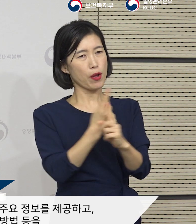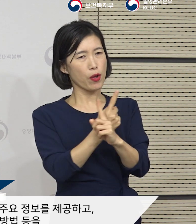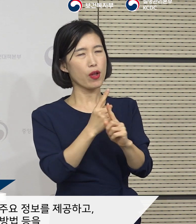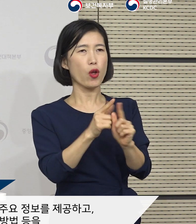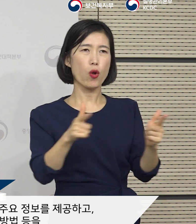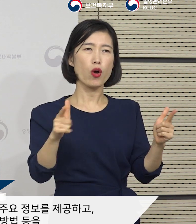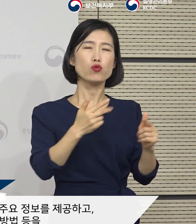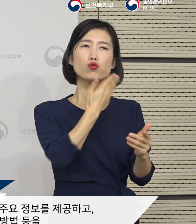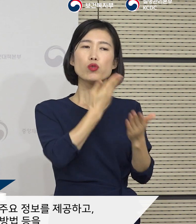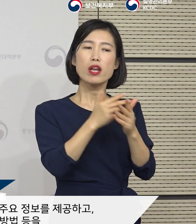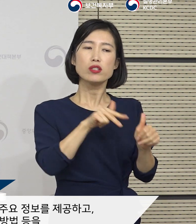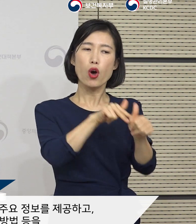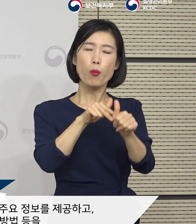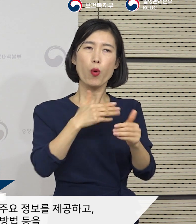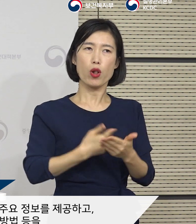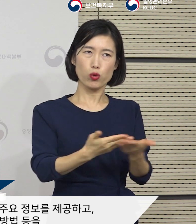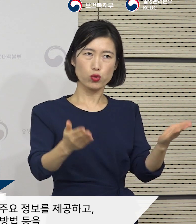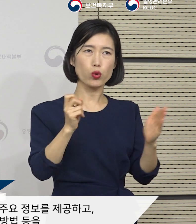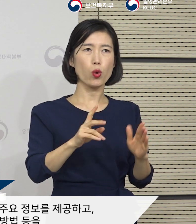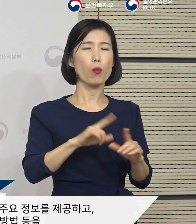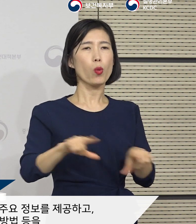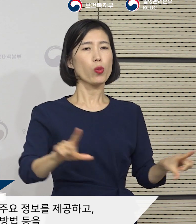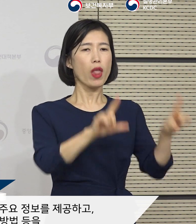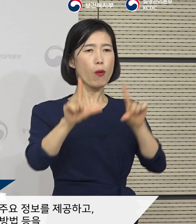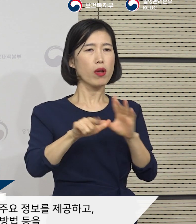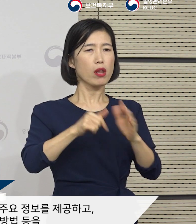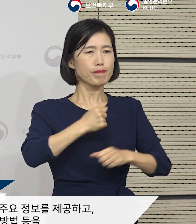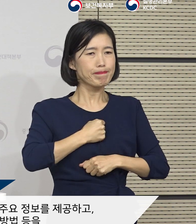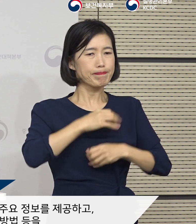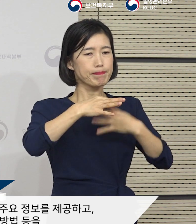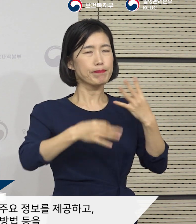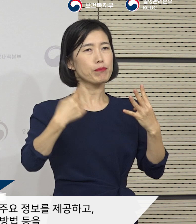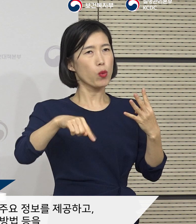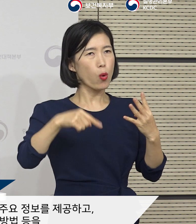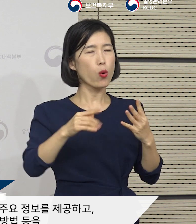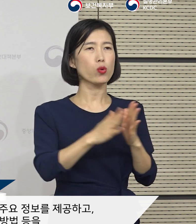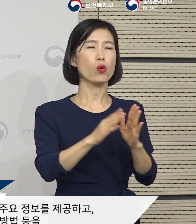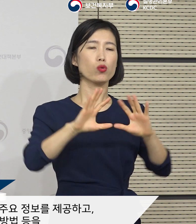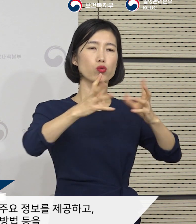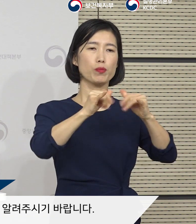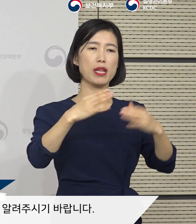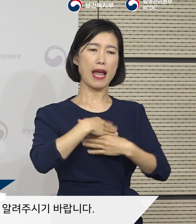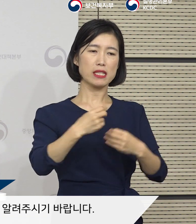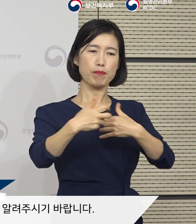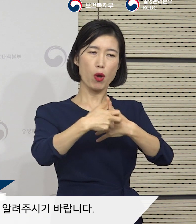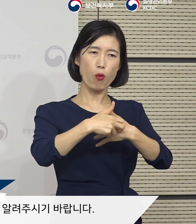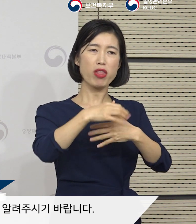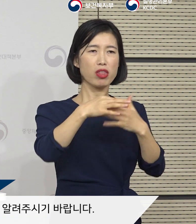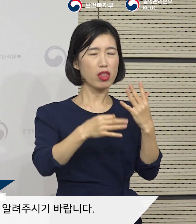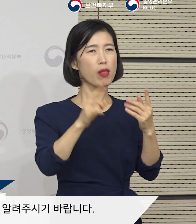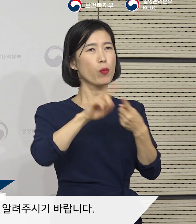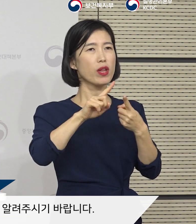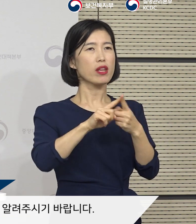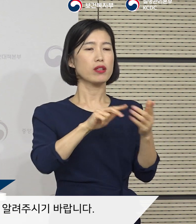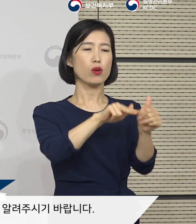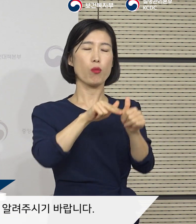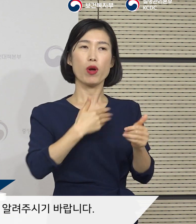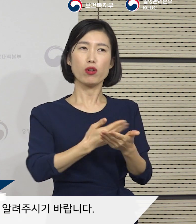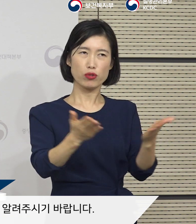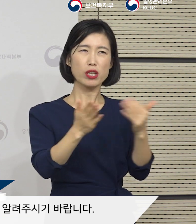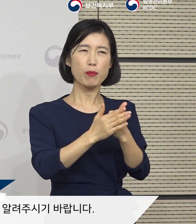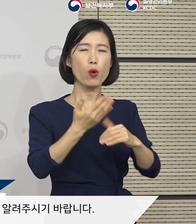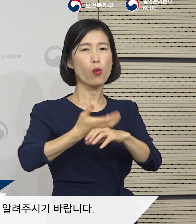정보를 제공하고 일상에서 지켜야 할 생활수칙이나 국민안심병원 이용 방법 등을 제공하고 있으니